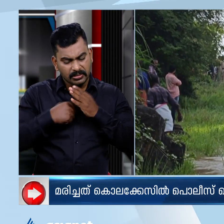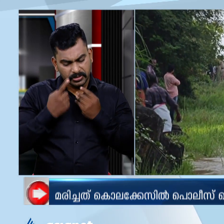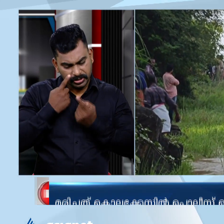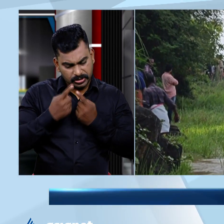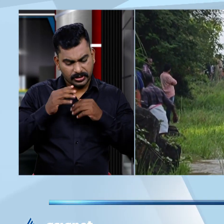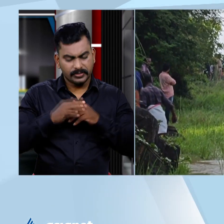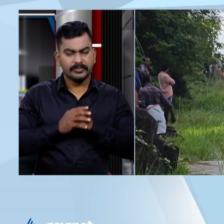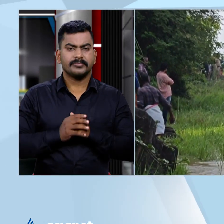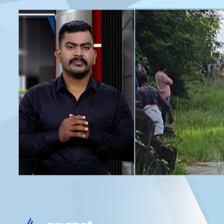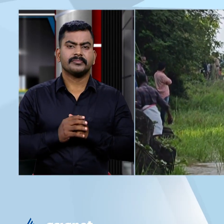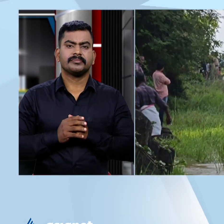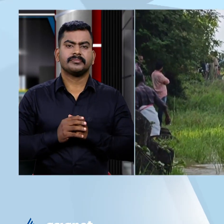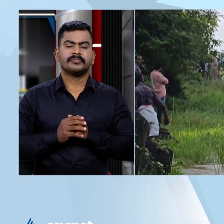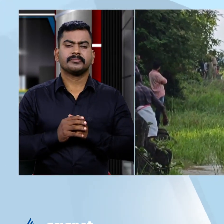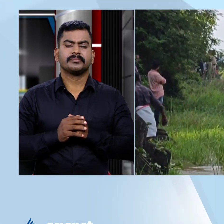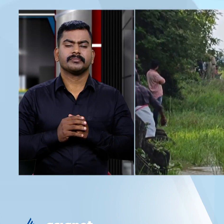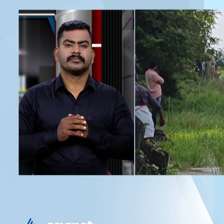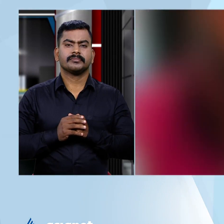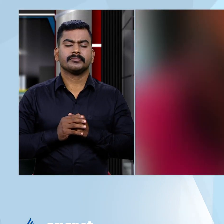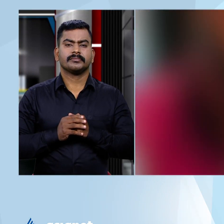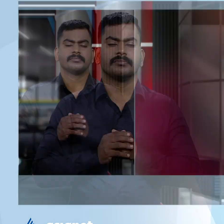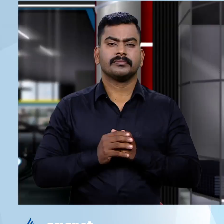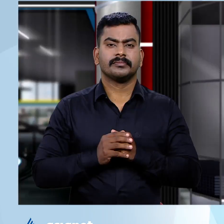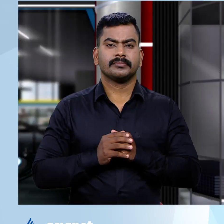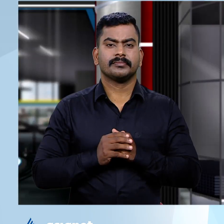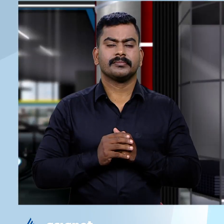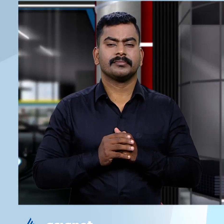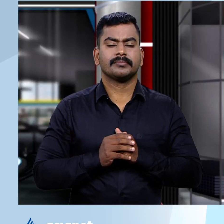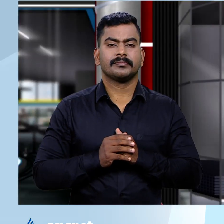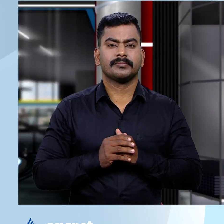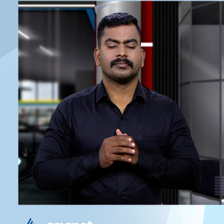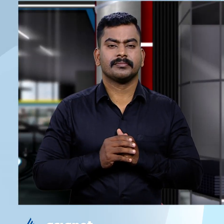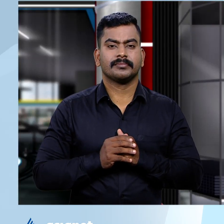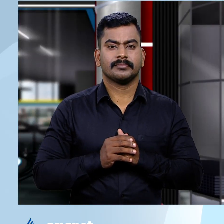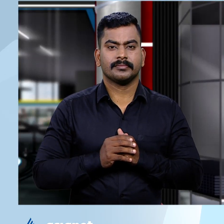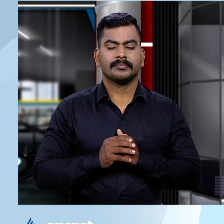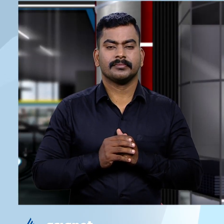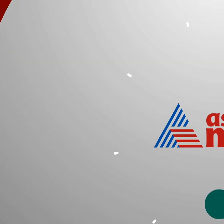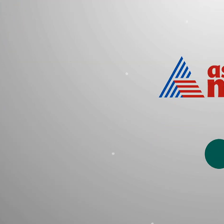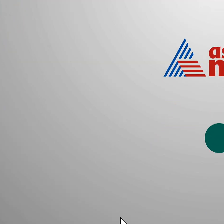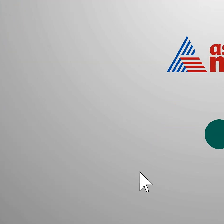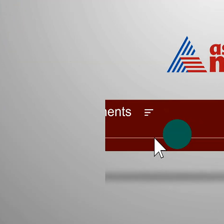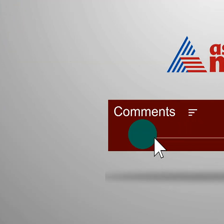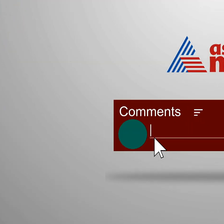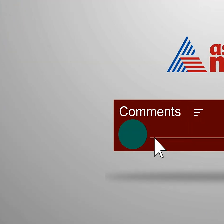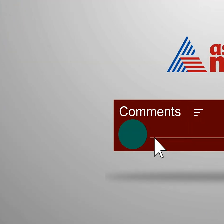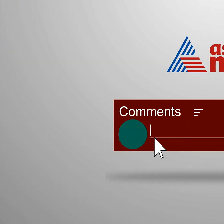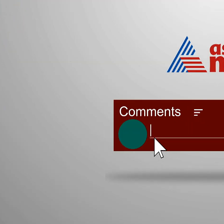പ്രധാനമായും അന്വേഷണം നടത്തുന്നത്. ശരി, പ്രിയ ഇളവള്ളി മഠമാണ് പാലക്കാട് നിന്ന് വിവരങ്ങൾ നൽകിയത്.